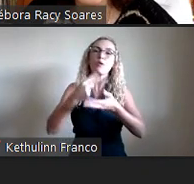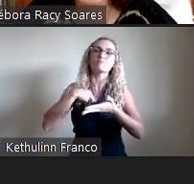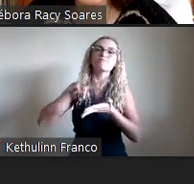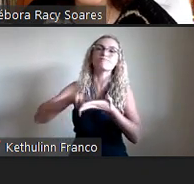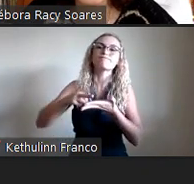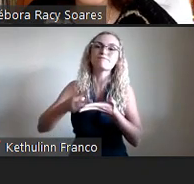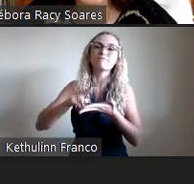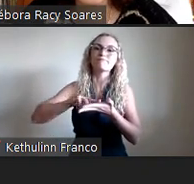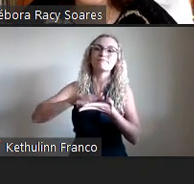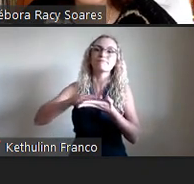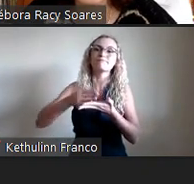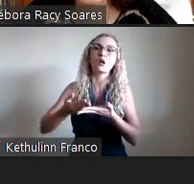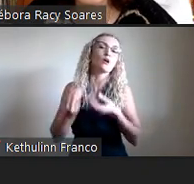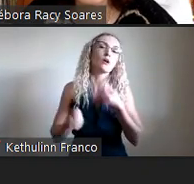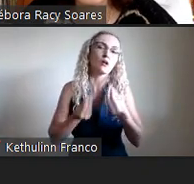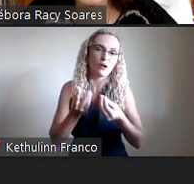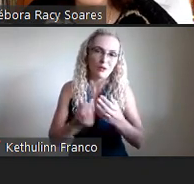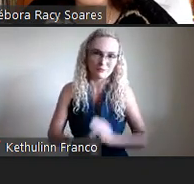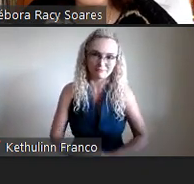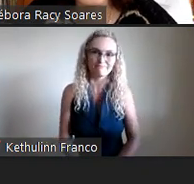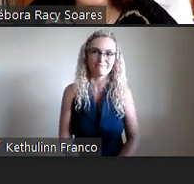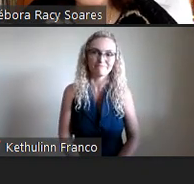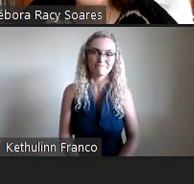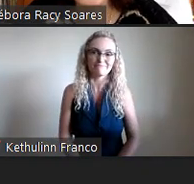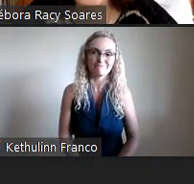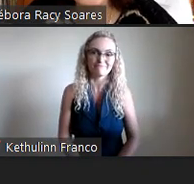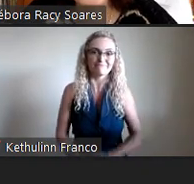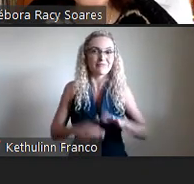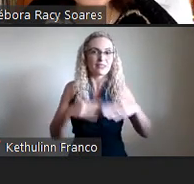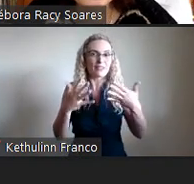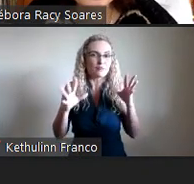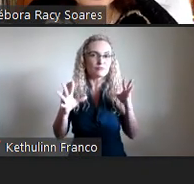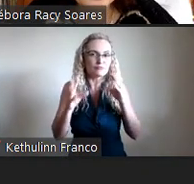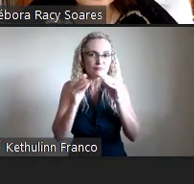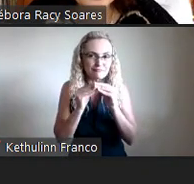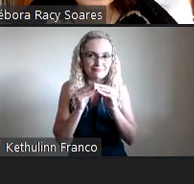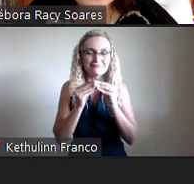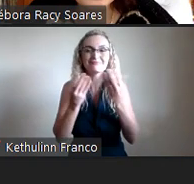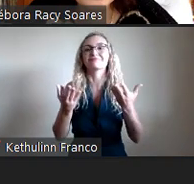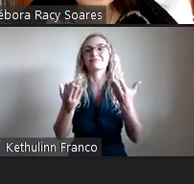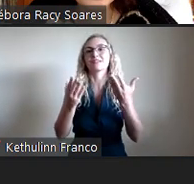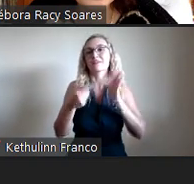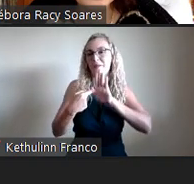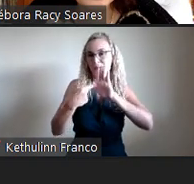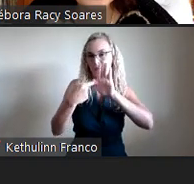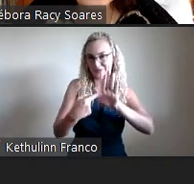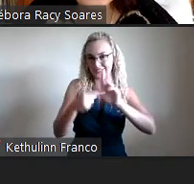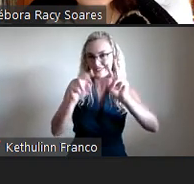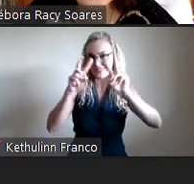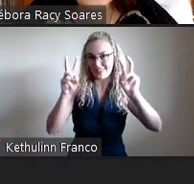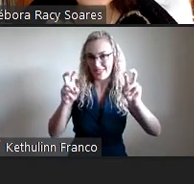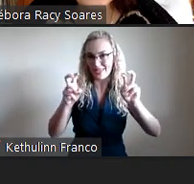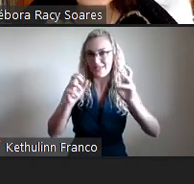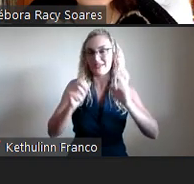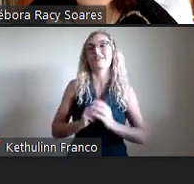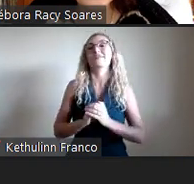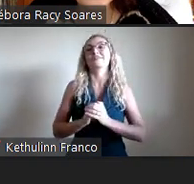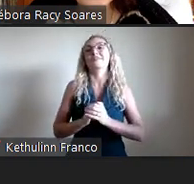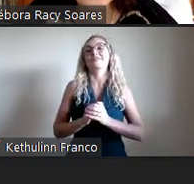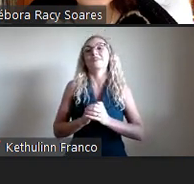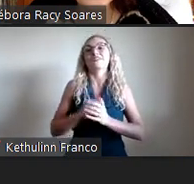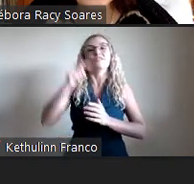imensamente mais uma vez à associação por abrir portas a toda a comunidade surda. E aqui a